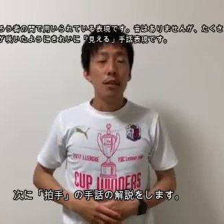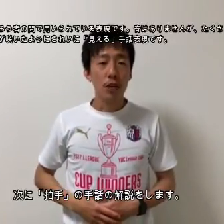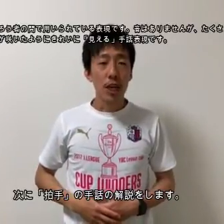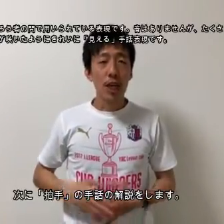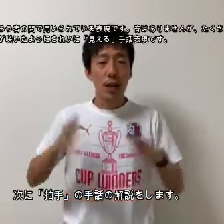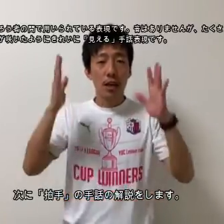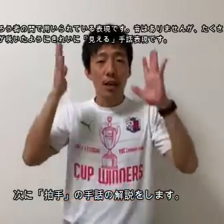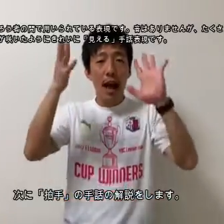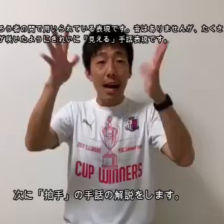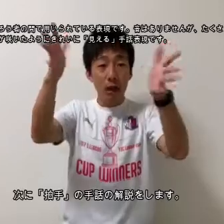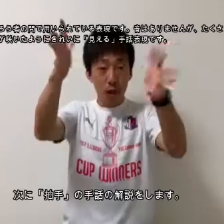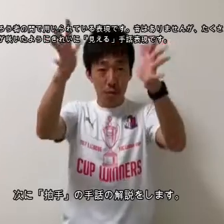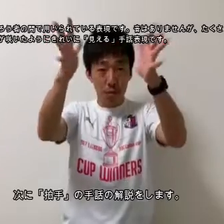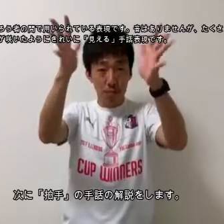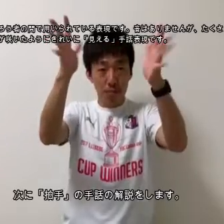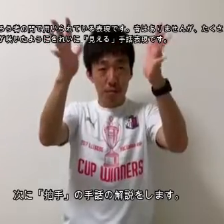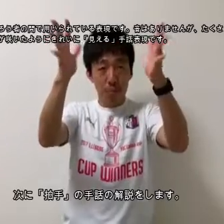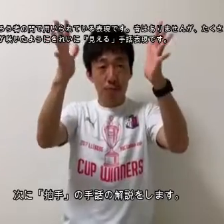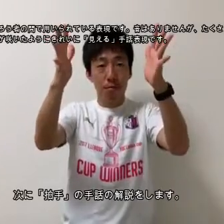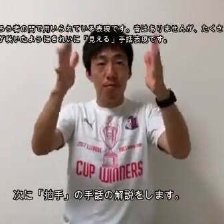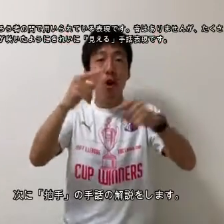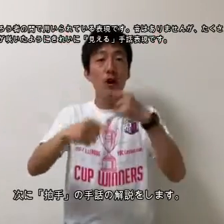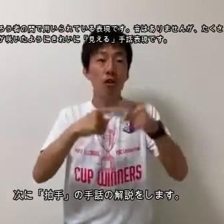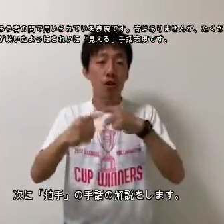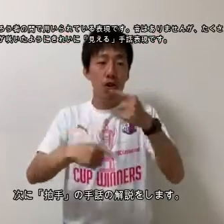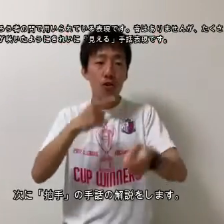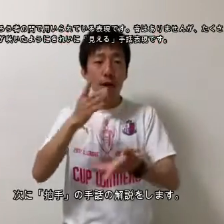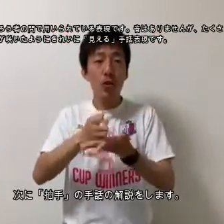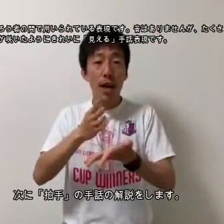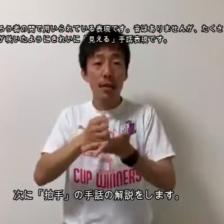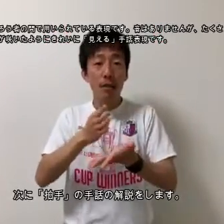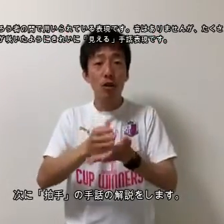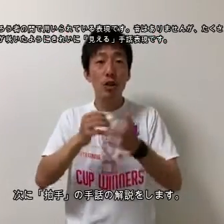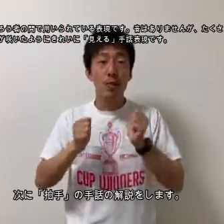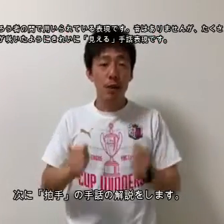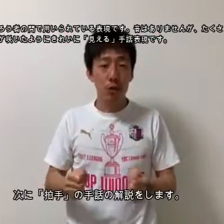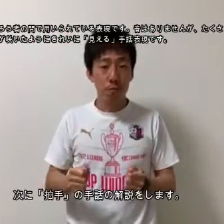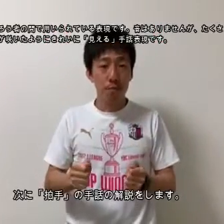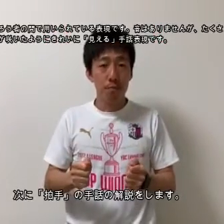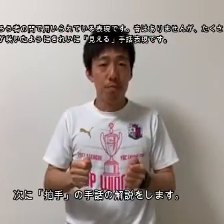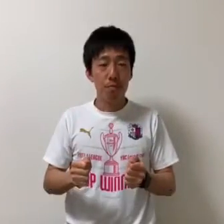次に拍手の手話の解説をします